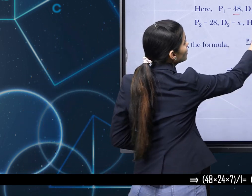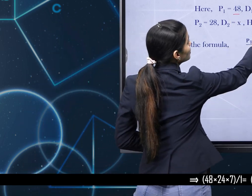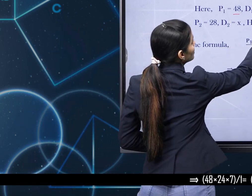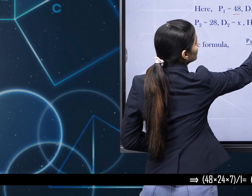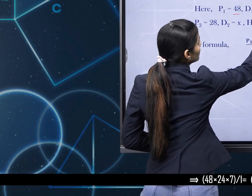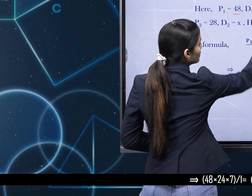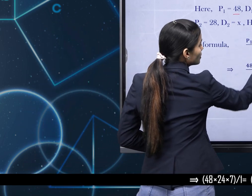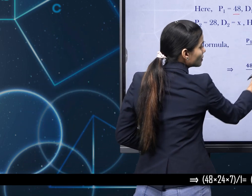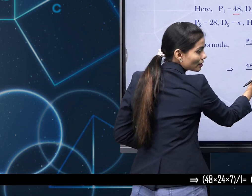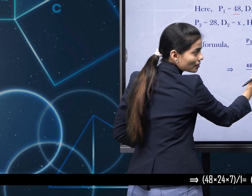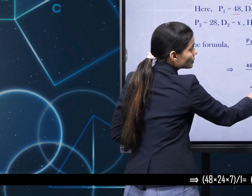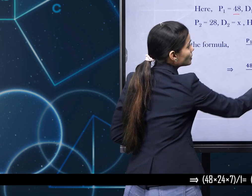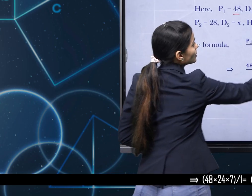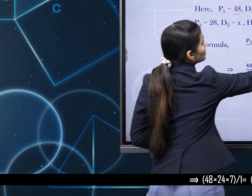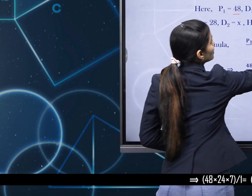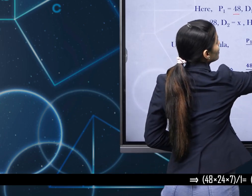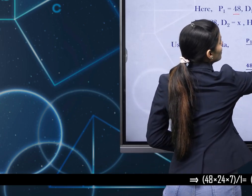1.